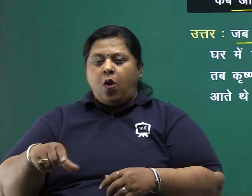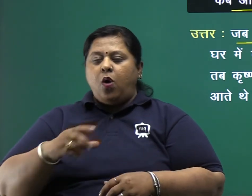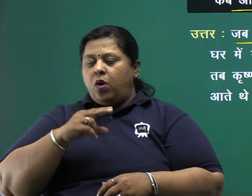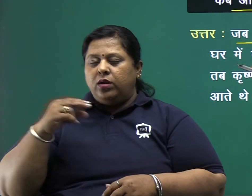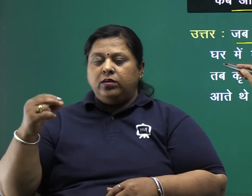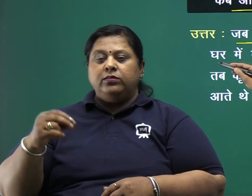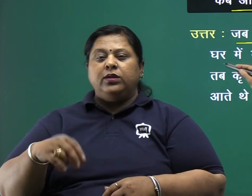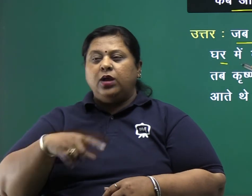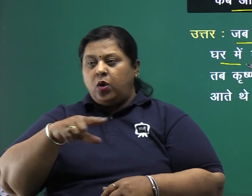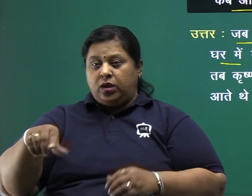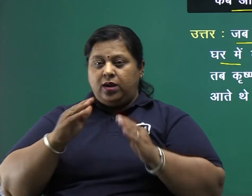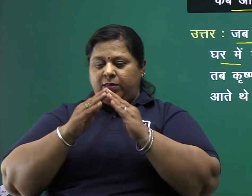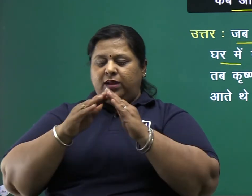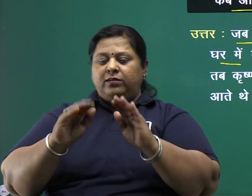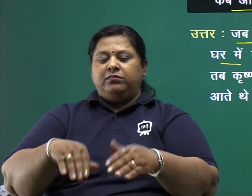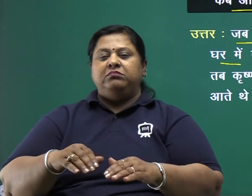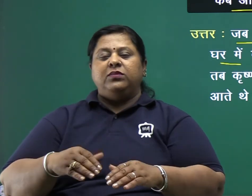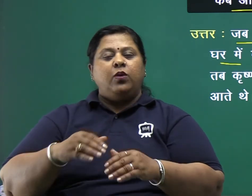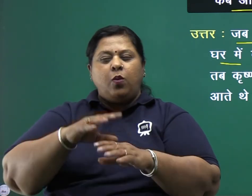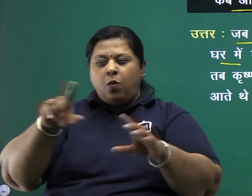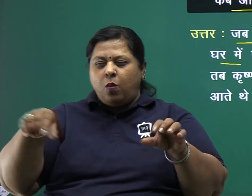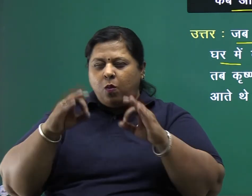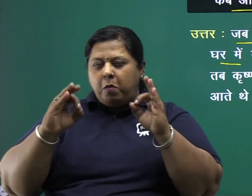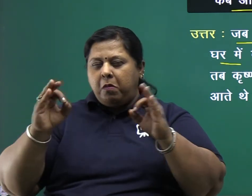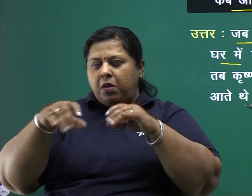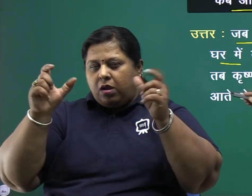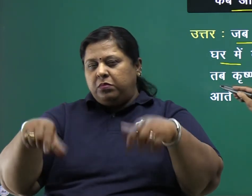और घर में कोई नहीं होता था,